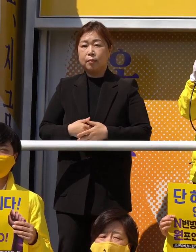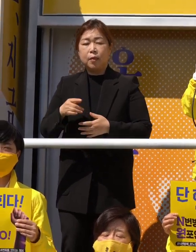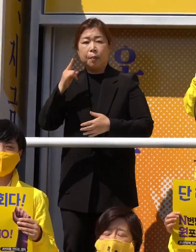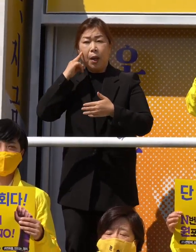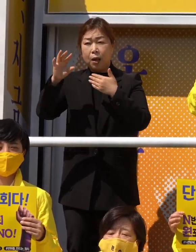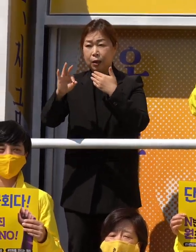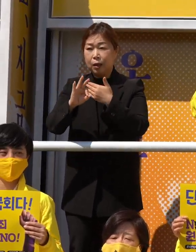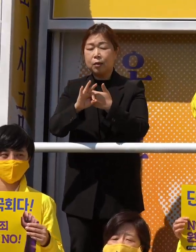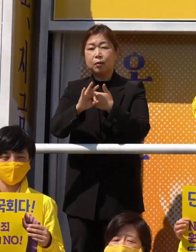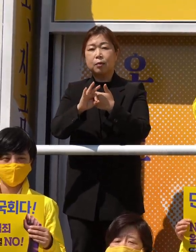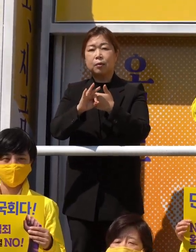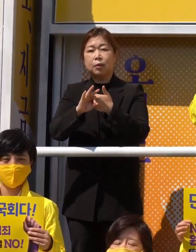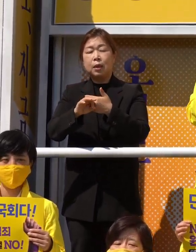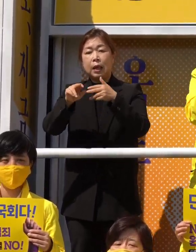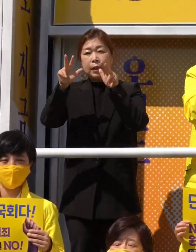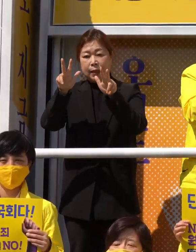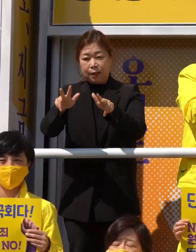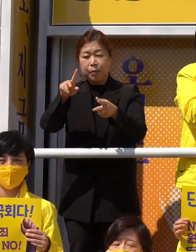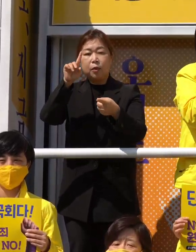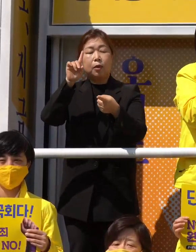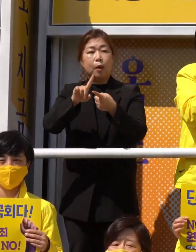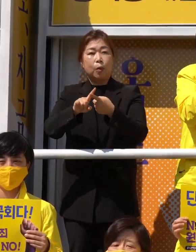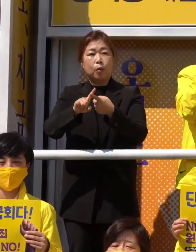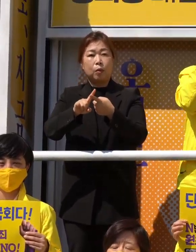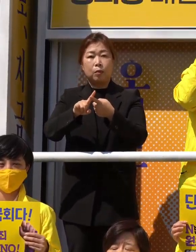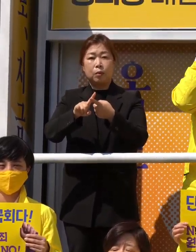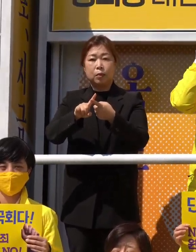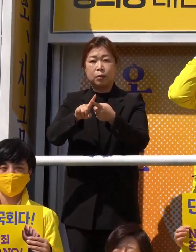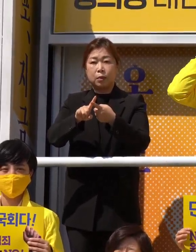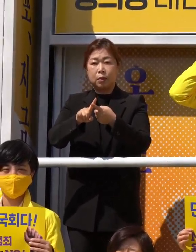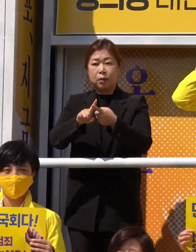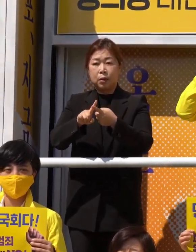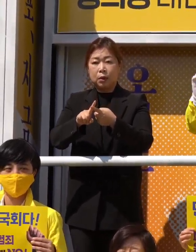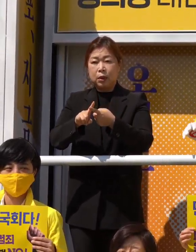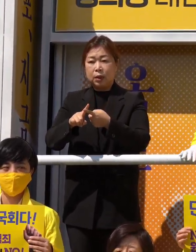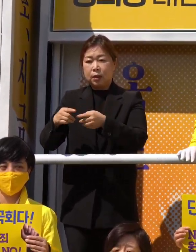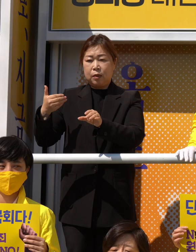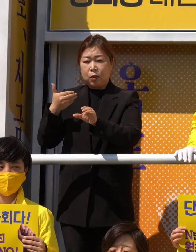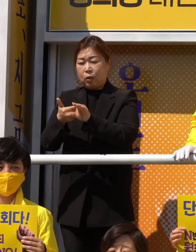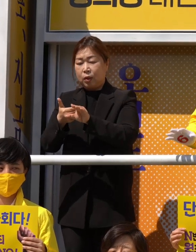만약에 지금 이대로 이 적대적인